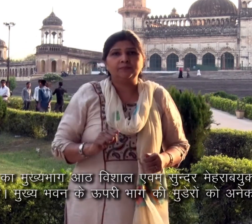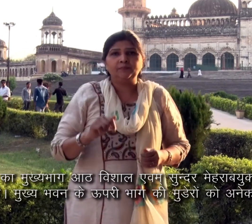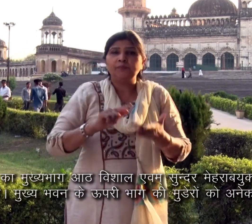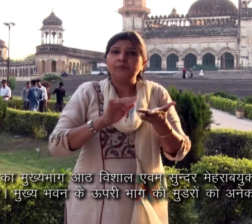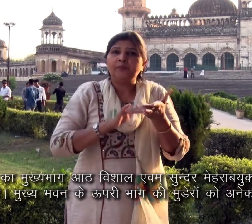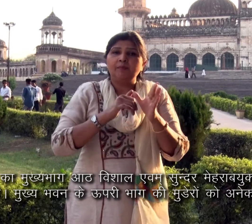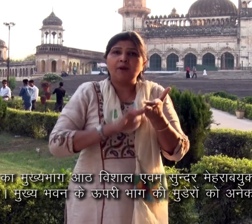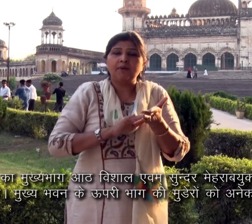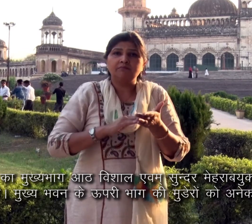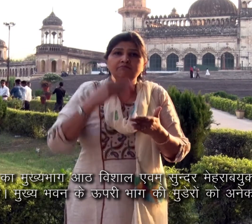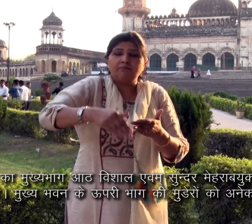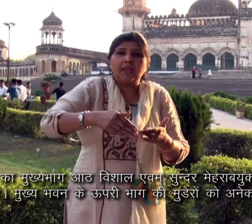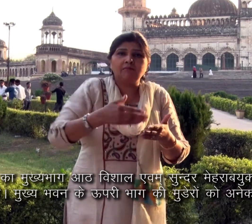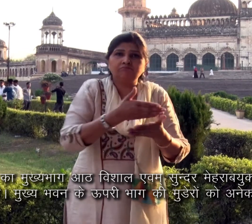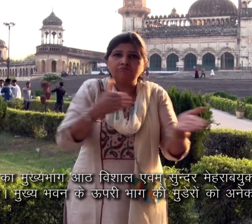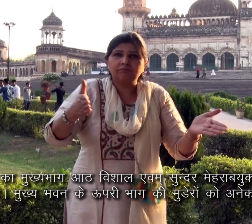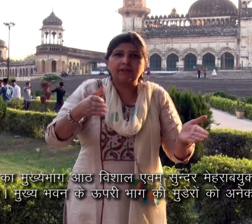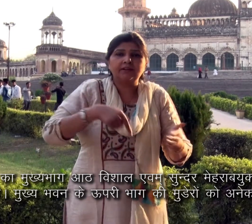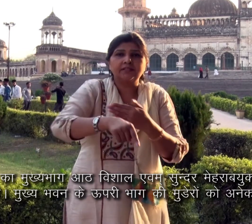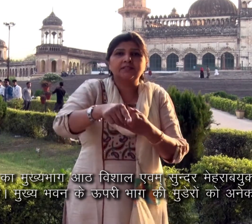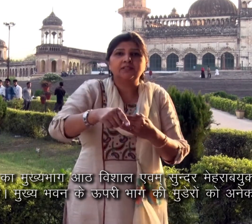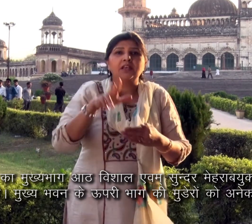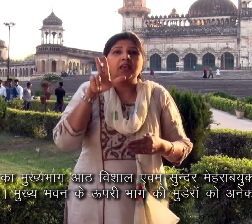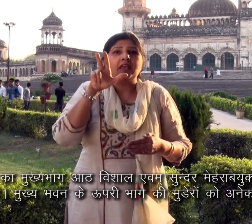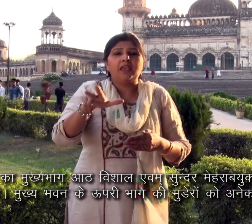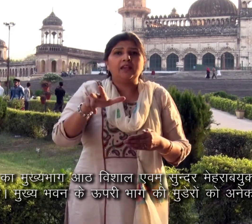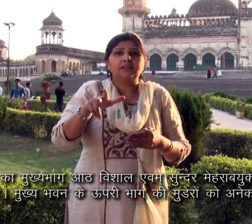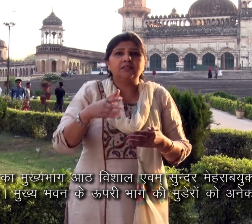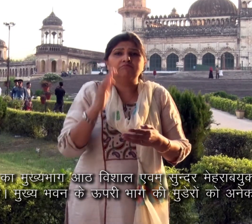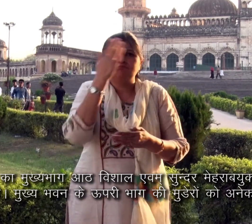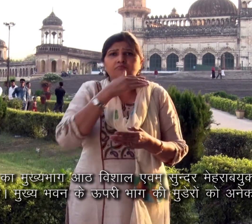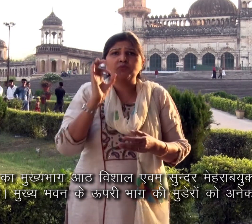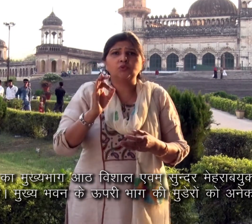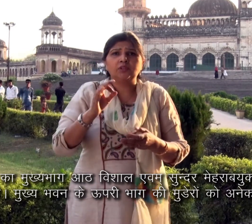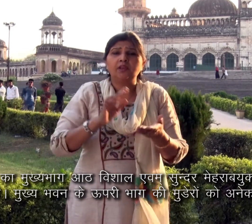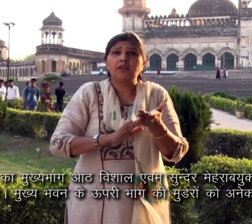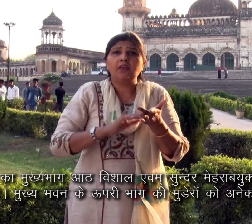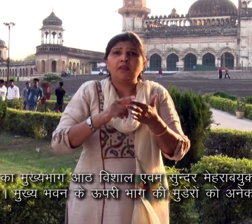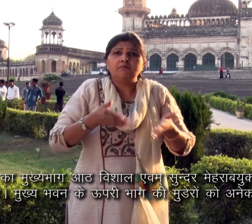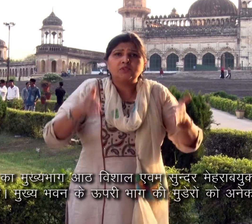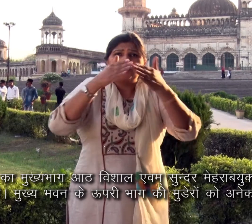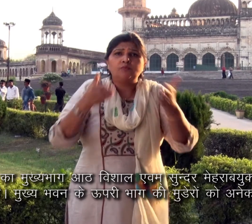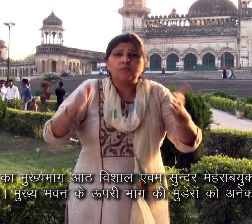इमामबाड़े का मुख्य भाग 8 विशाल एवं सुंदर मेहराब युक्त द्वारों से सुसज्जित